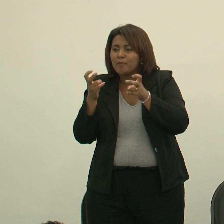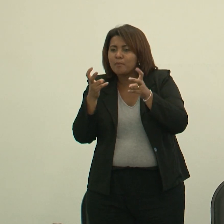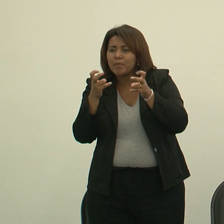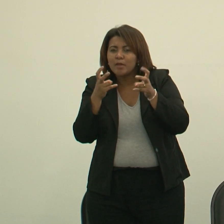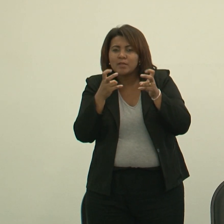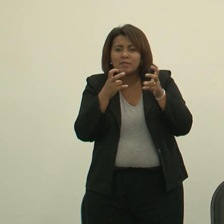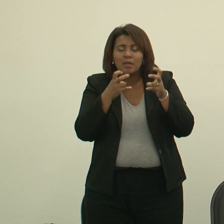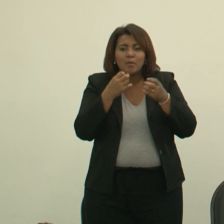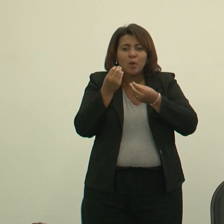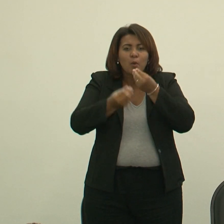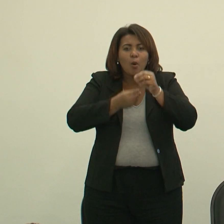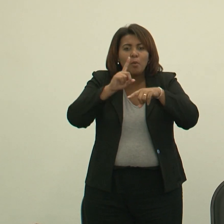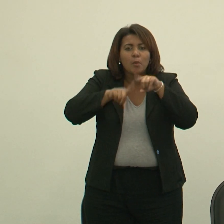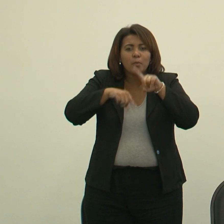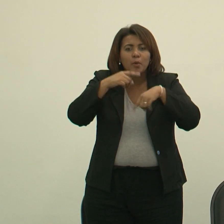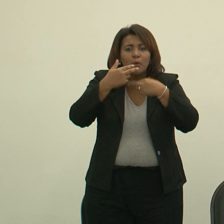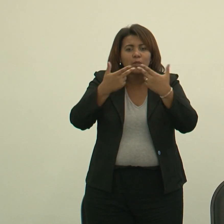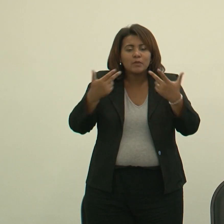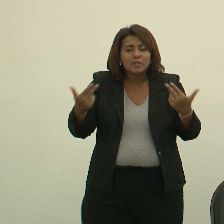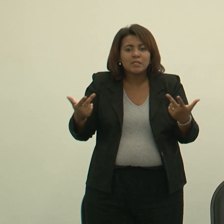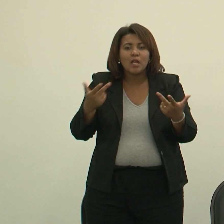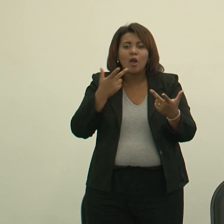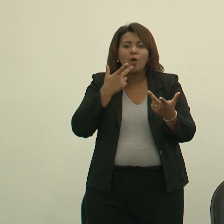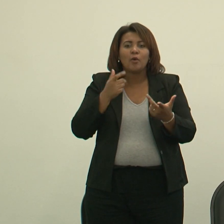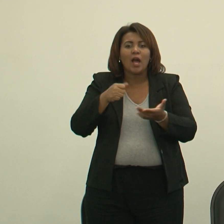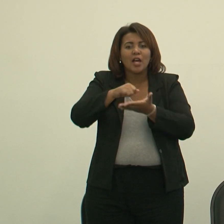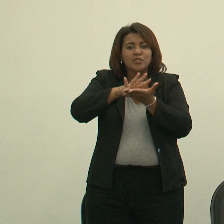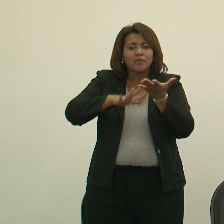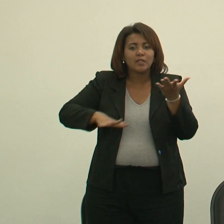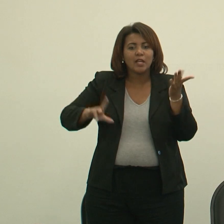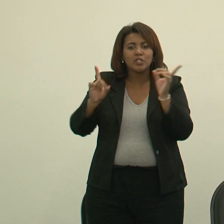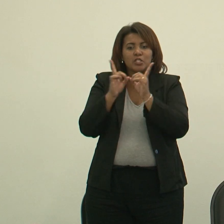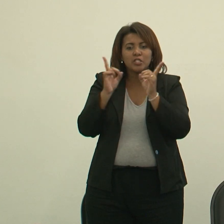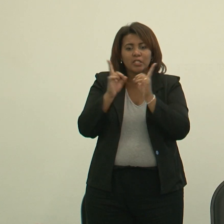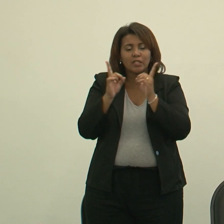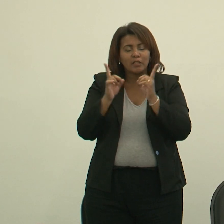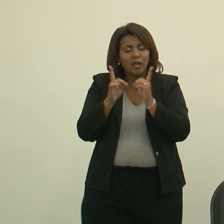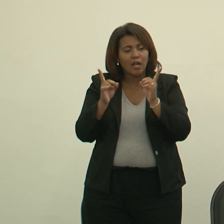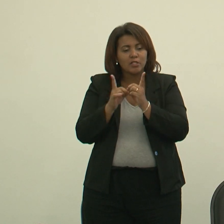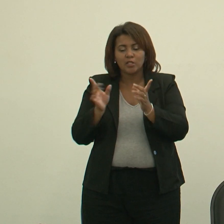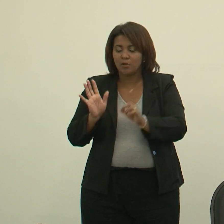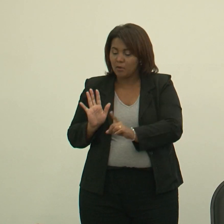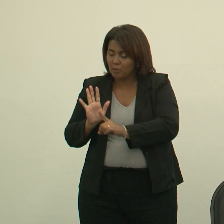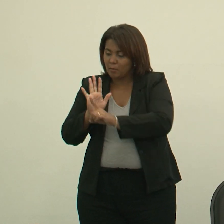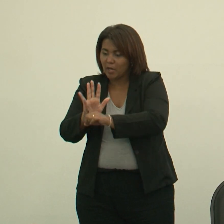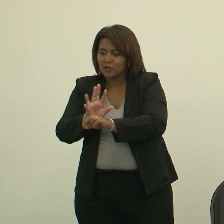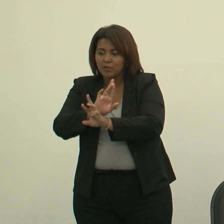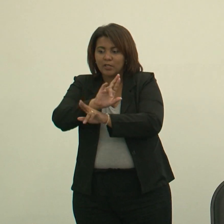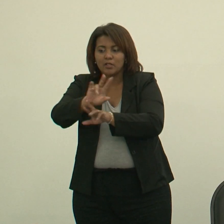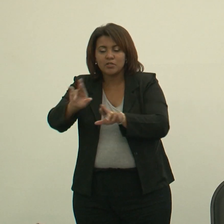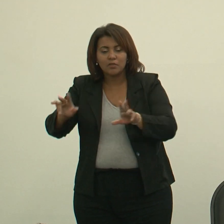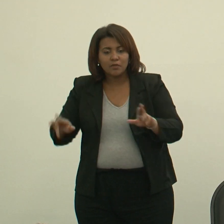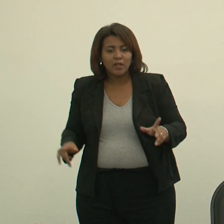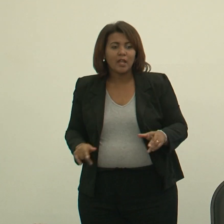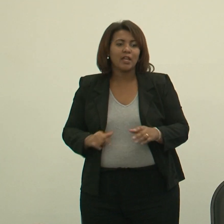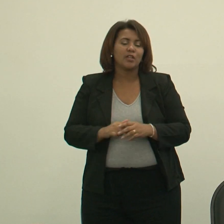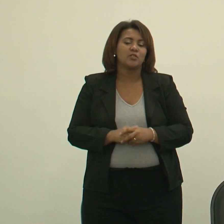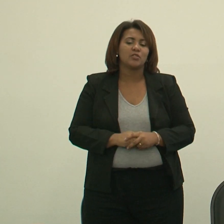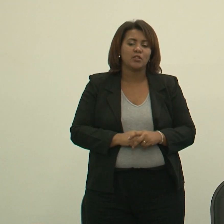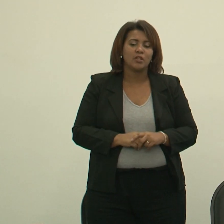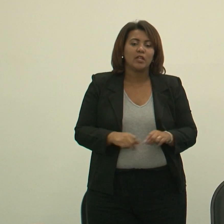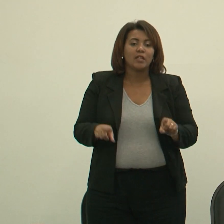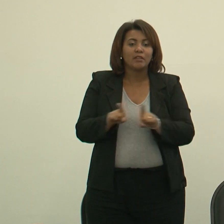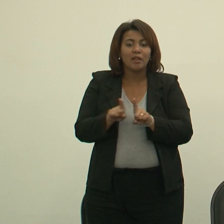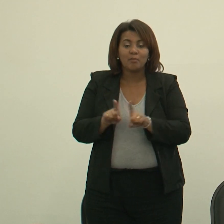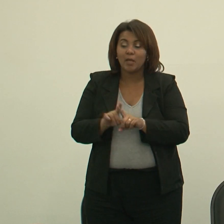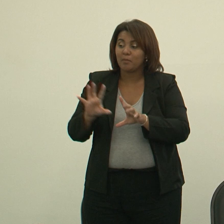produção e para a gente pensar atividades didáticas a partir disso. Porque que formas que a gente vai poder trazer para a